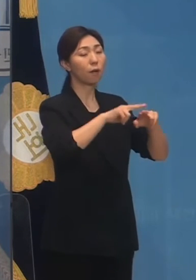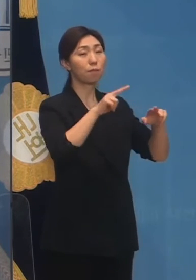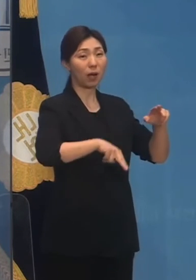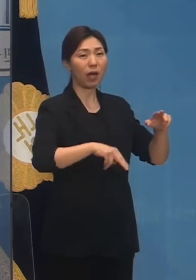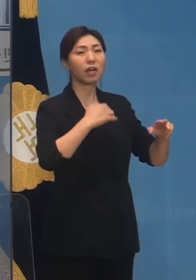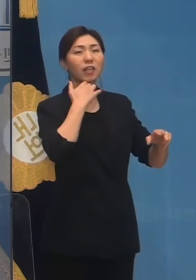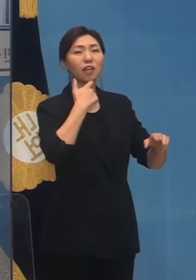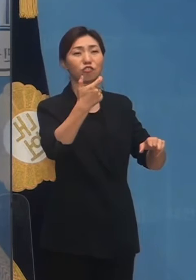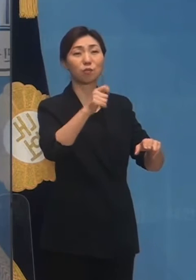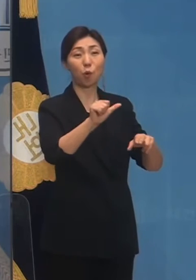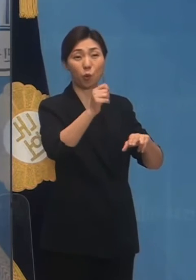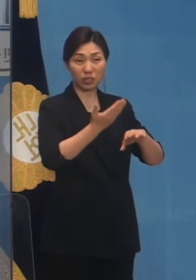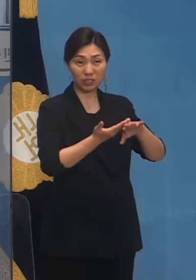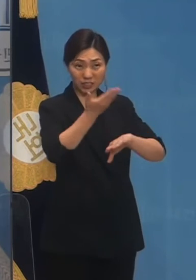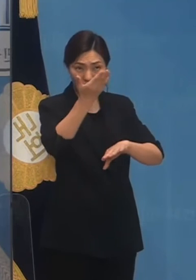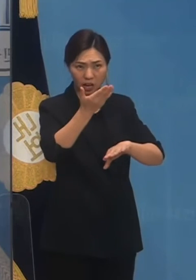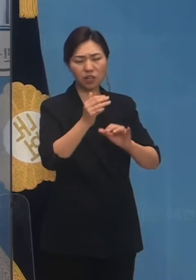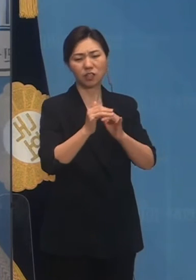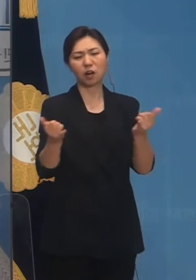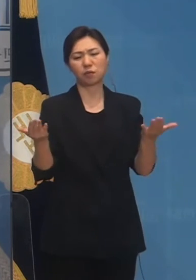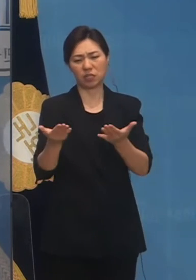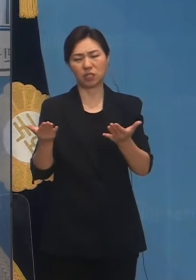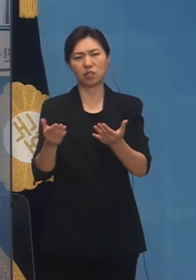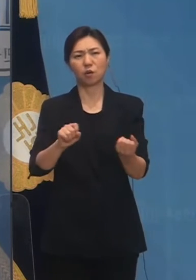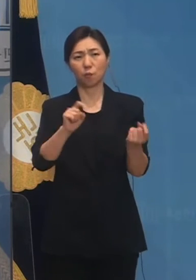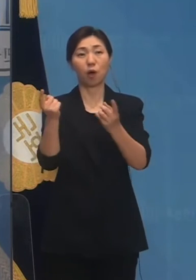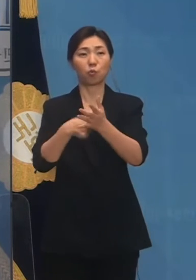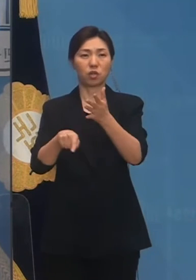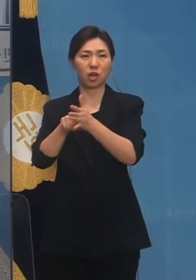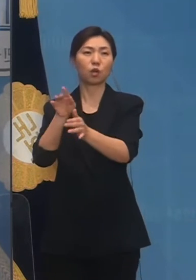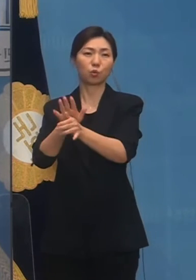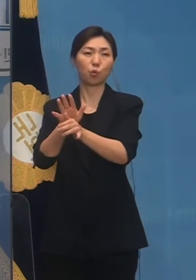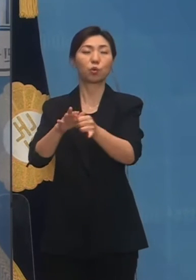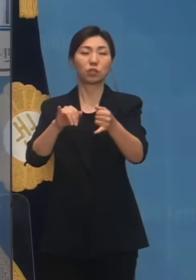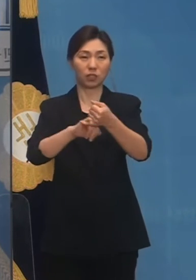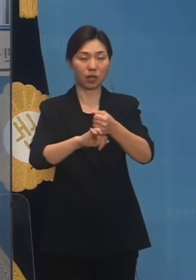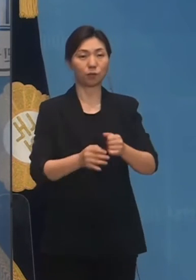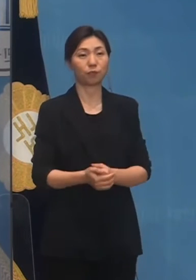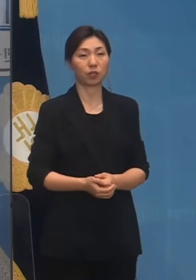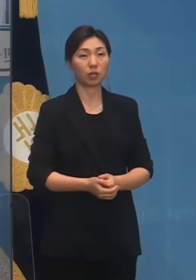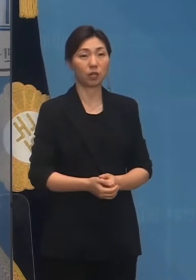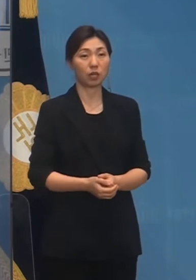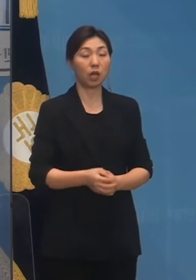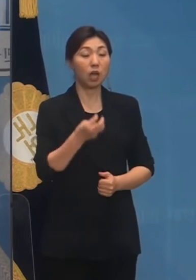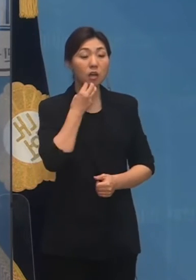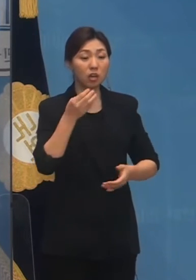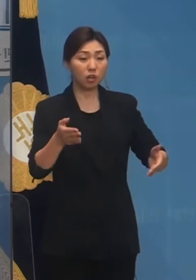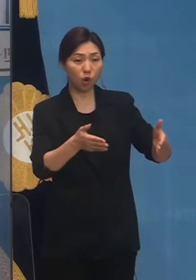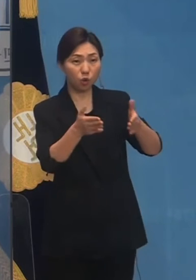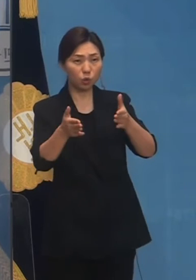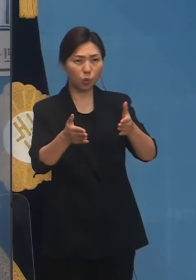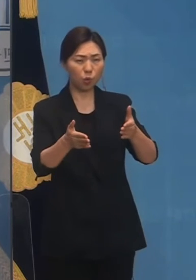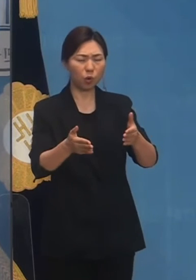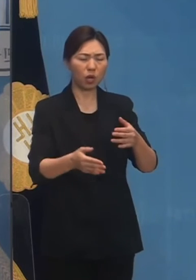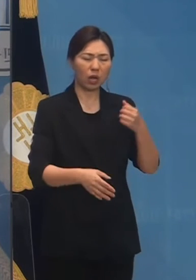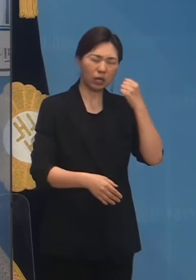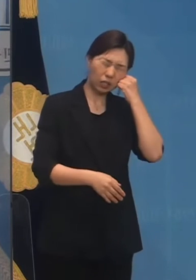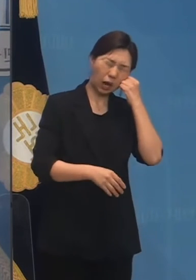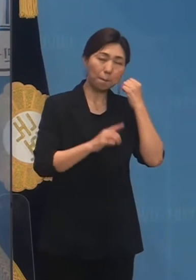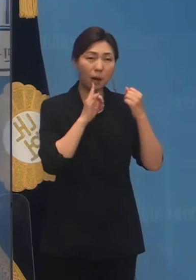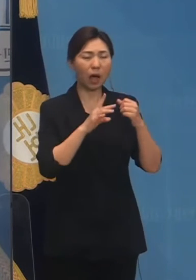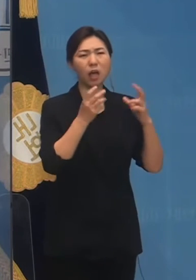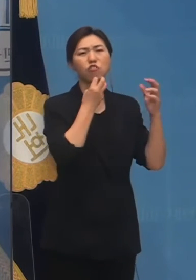둘째, 도시개발사업의 패러다임을 바꾸겠습니다. 경기도는 더 이상 서울의 외드타운이 될 수 없습니다. 집 근처에서